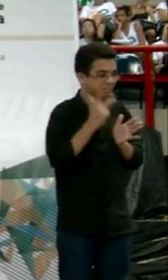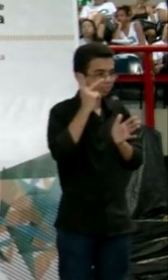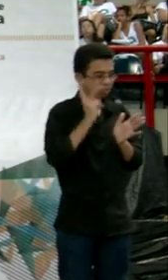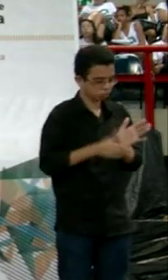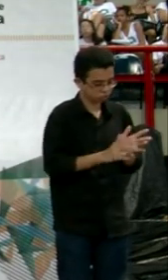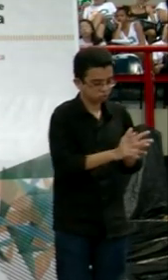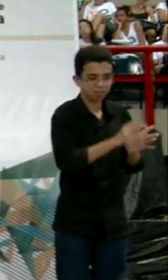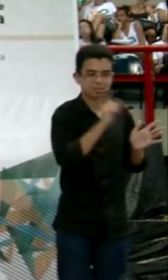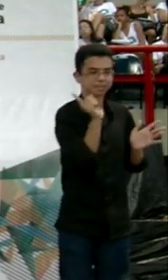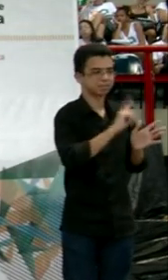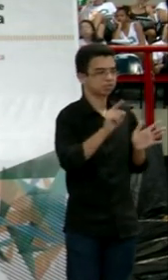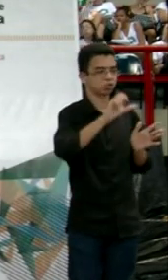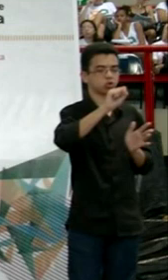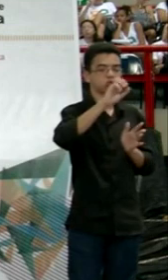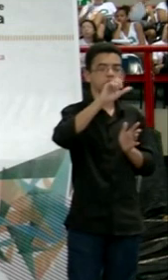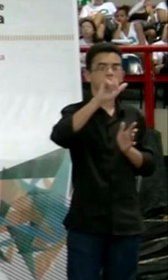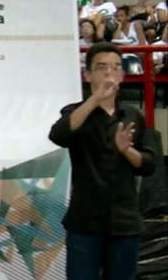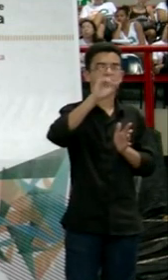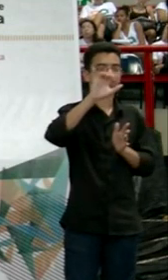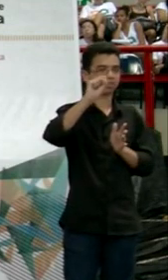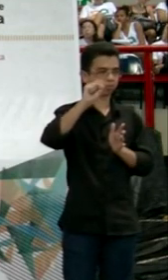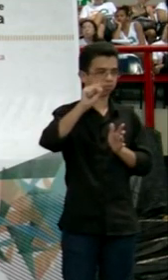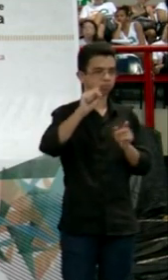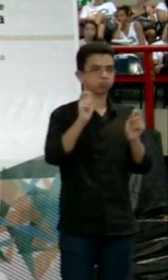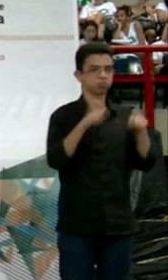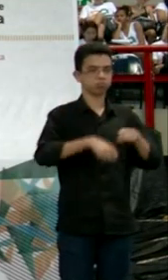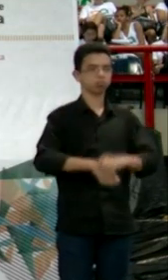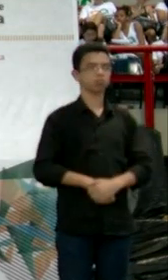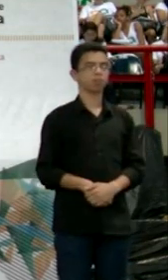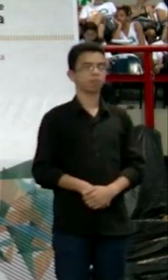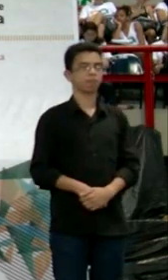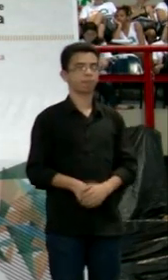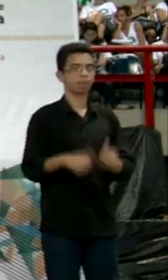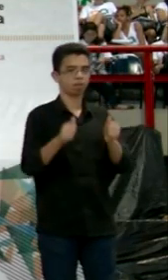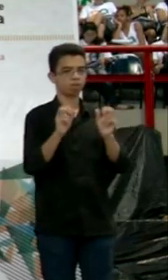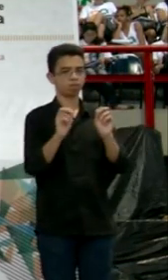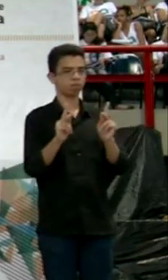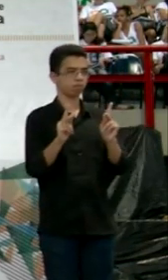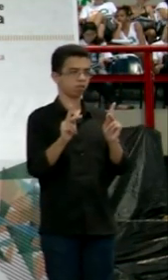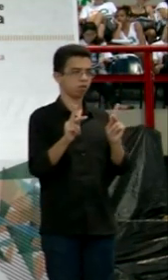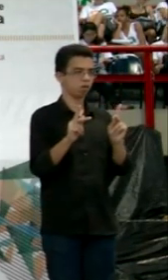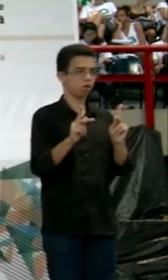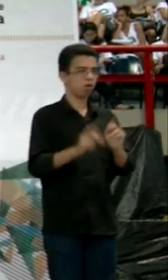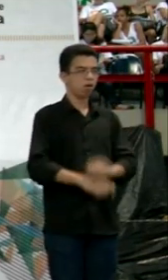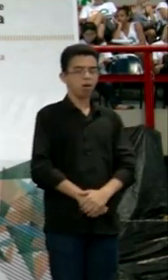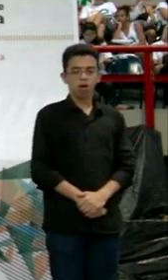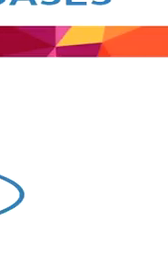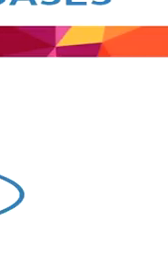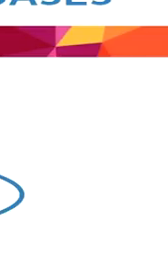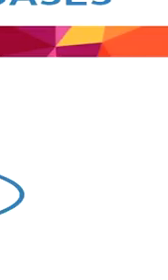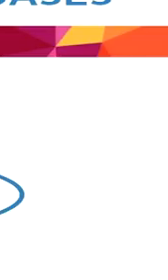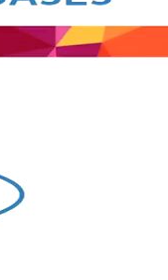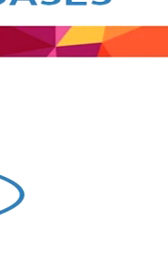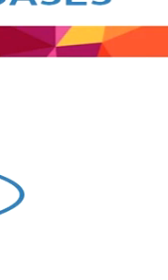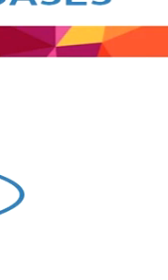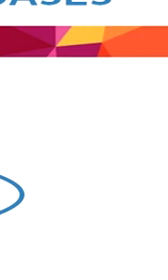são insolúveis. Ok? Tranquilo, gente? Beleza.